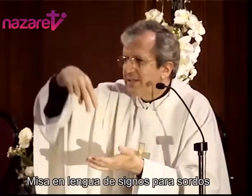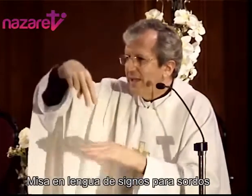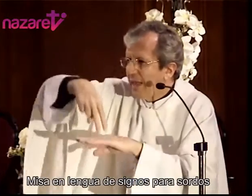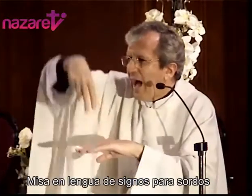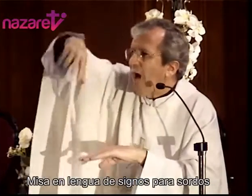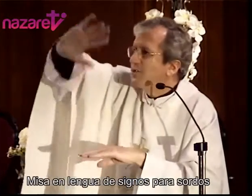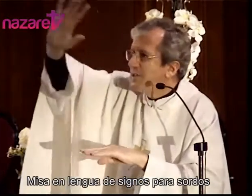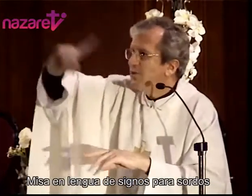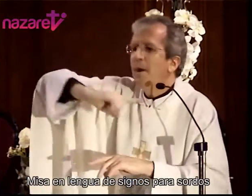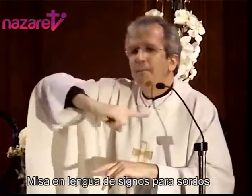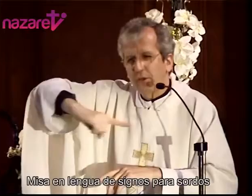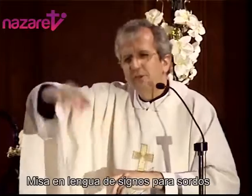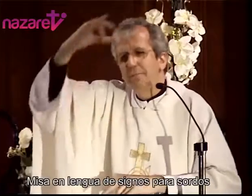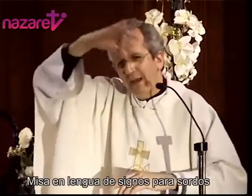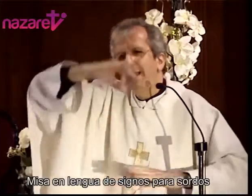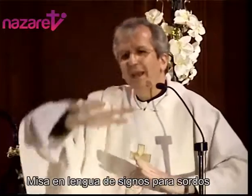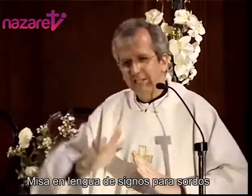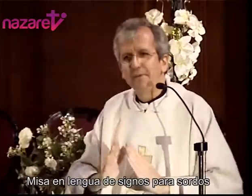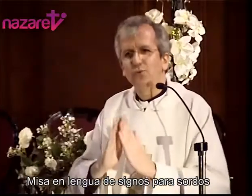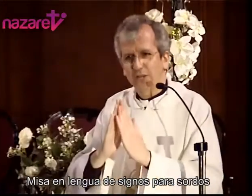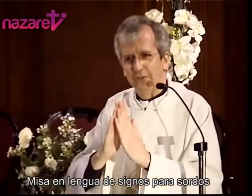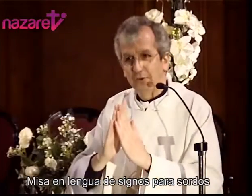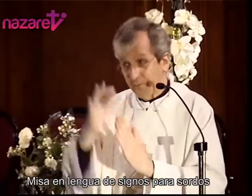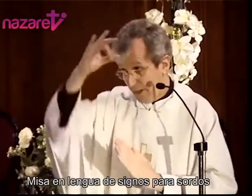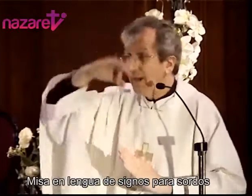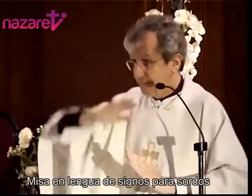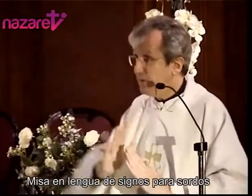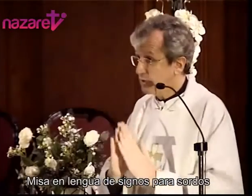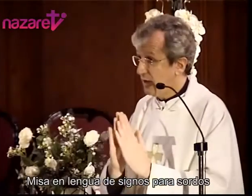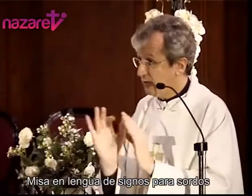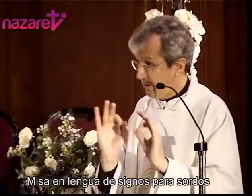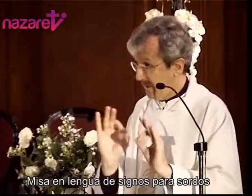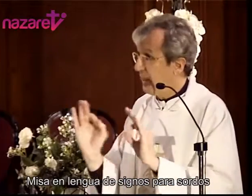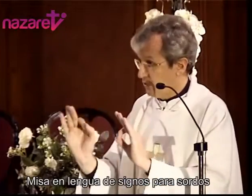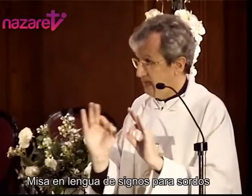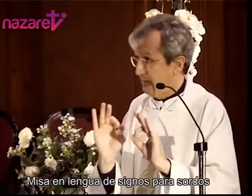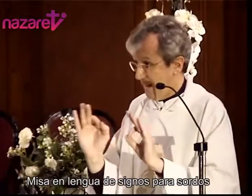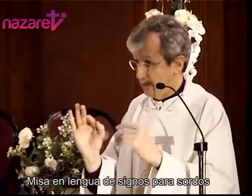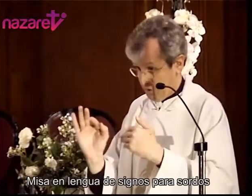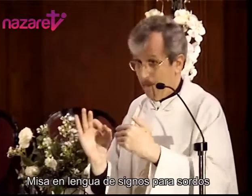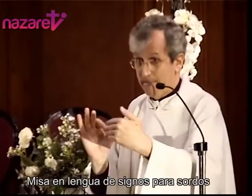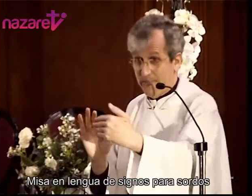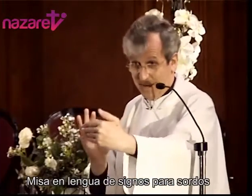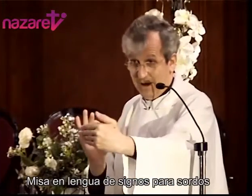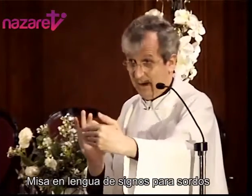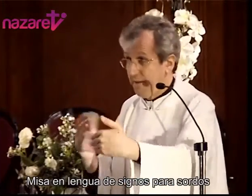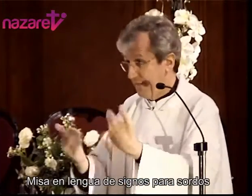ascienda a los cielos porque os enviaré el Espíritu Santo. El Espíritu Santo que nos preparamos para